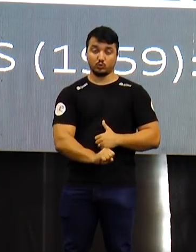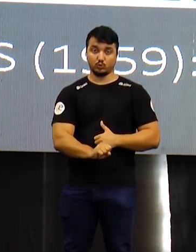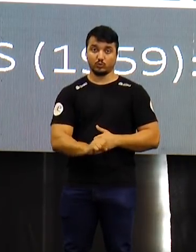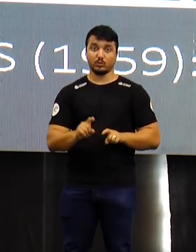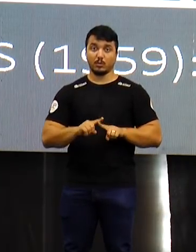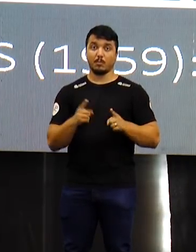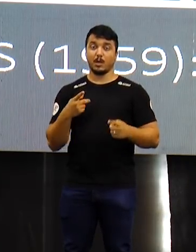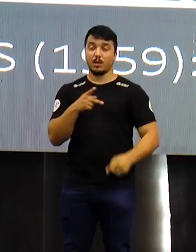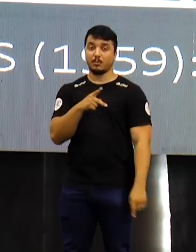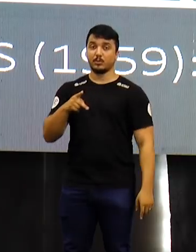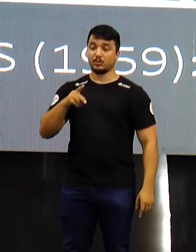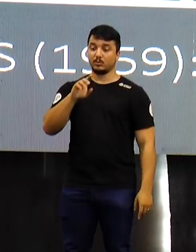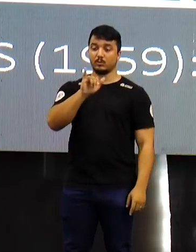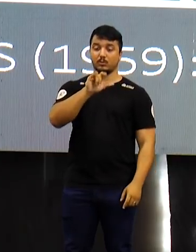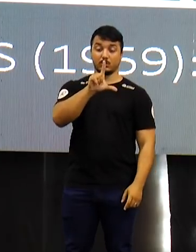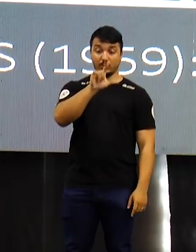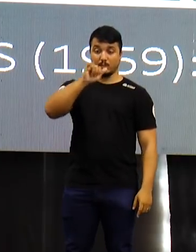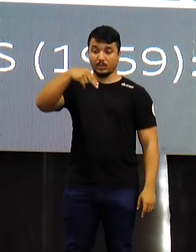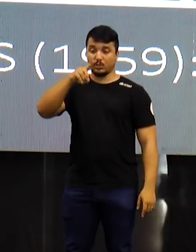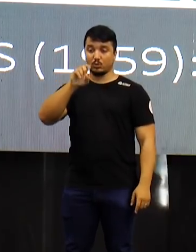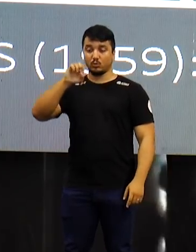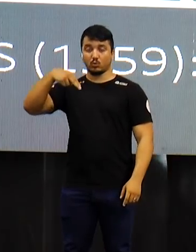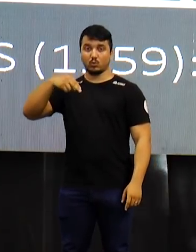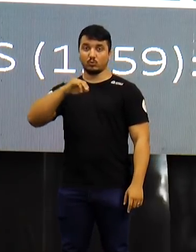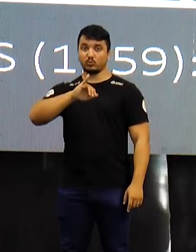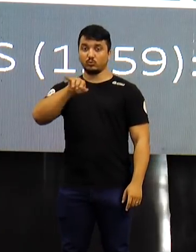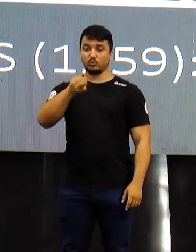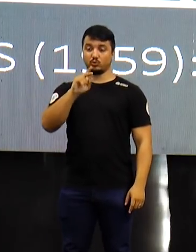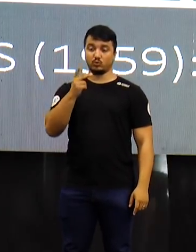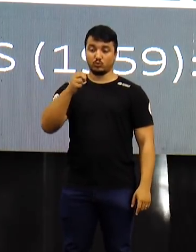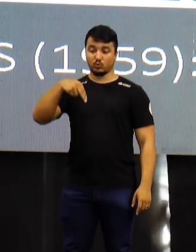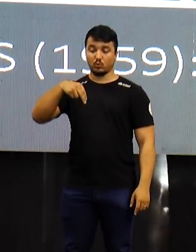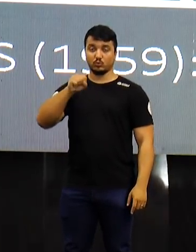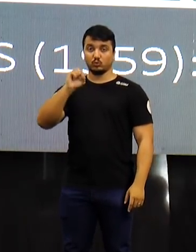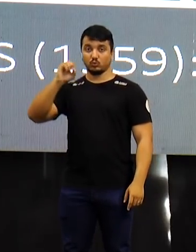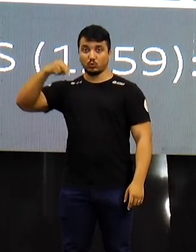é o presidente Lyndon Johnson que enviará tropas